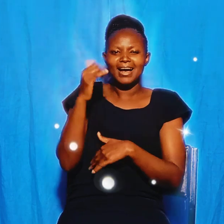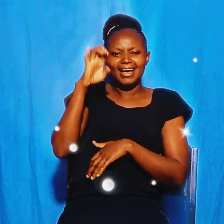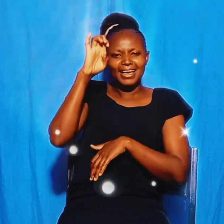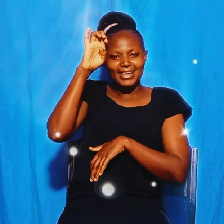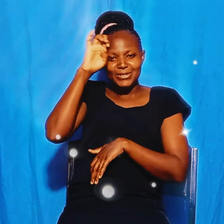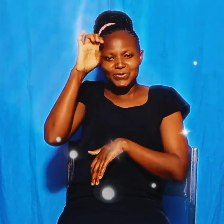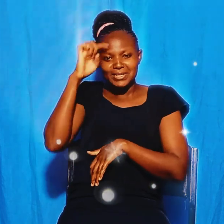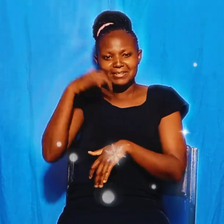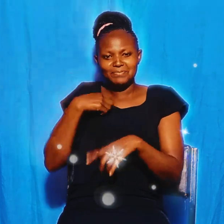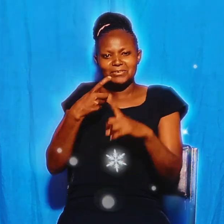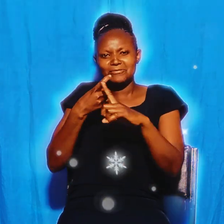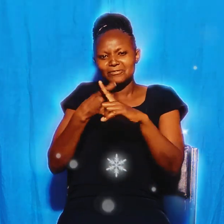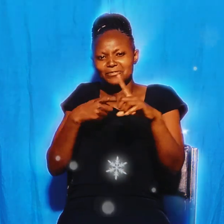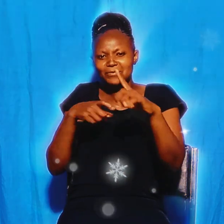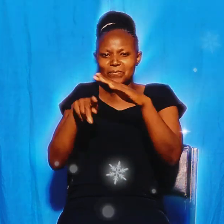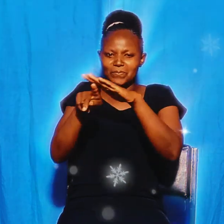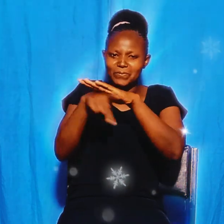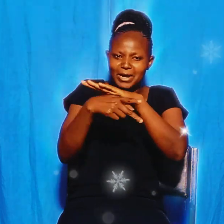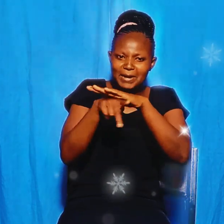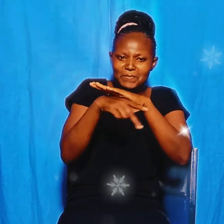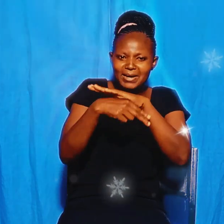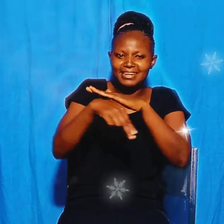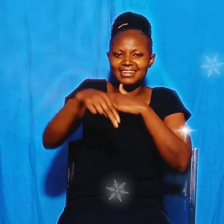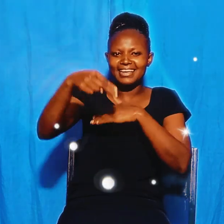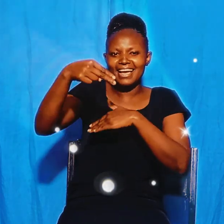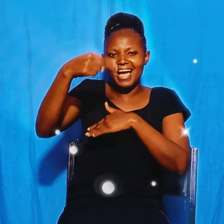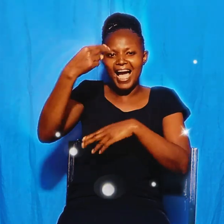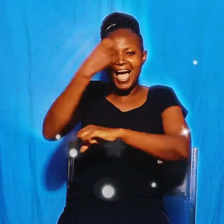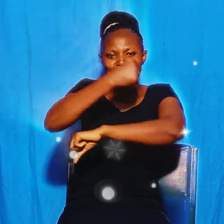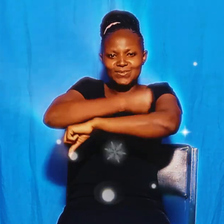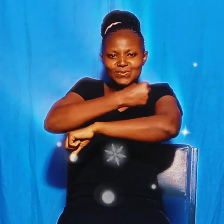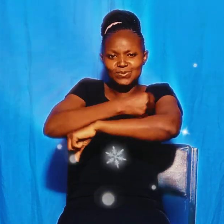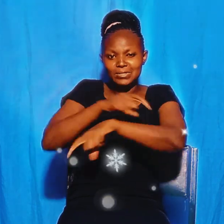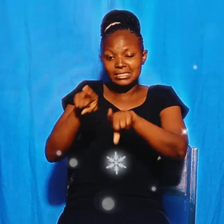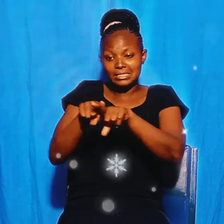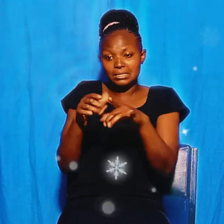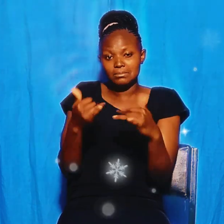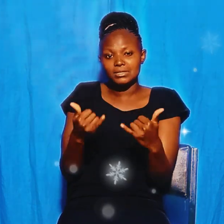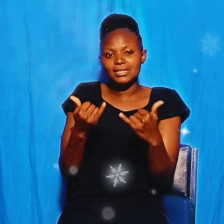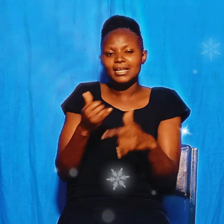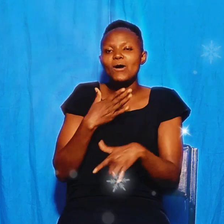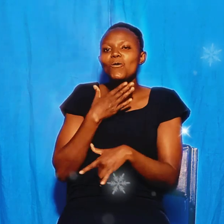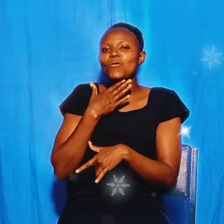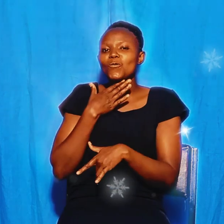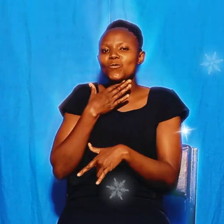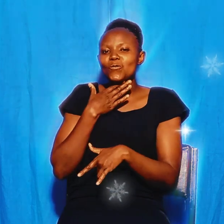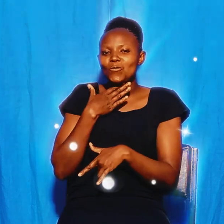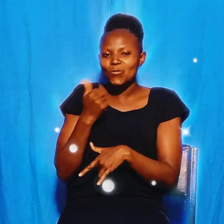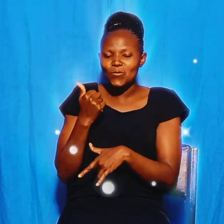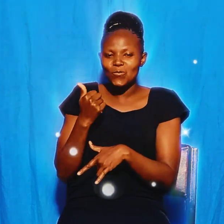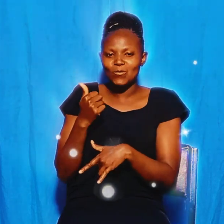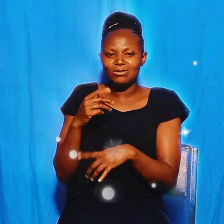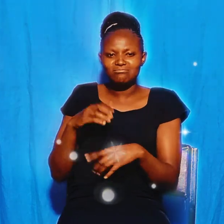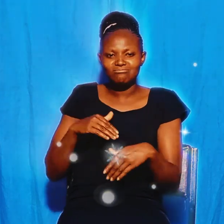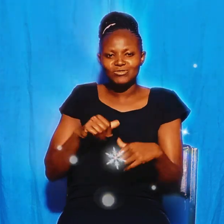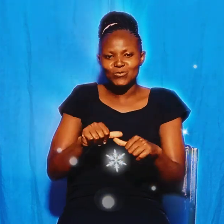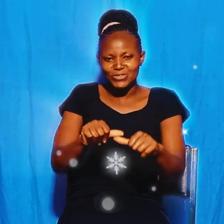college na yu, meendo undoa university. Na mainoa. Nye niendo